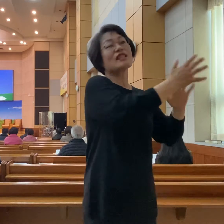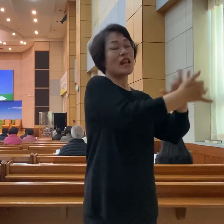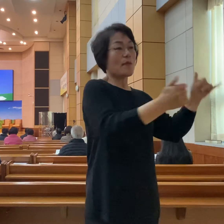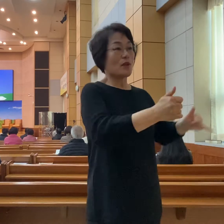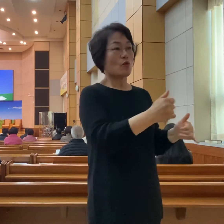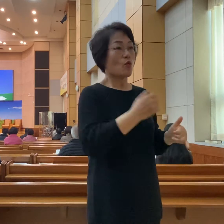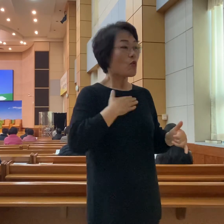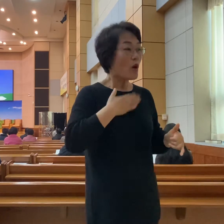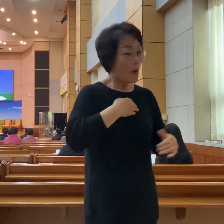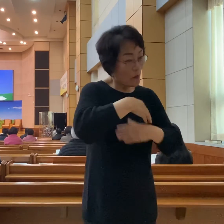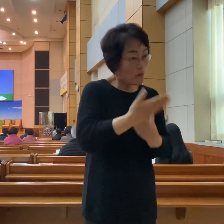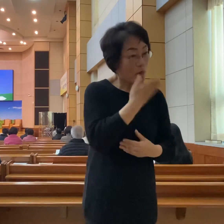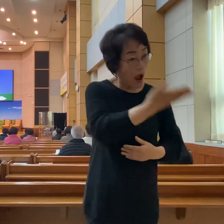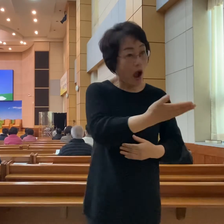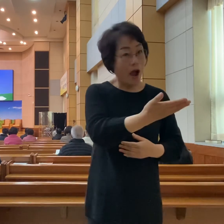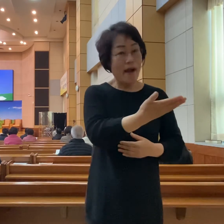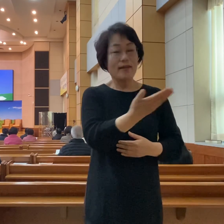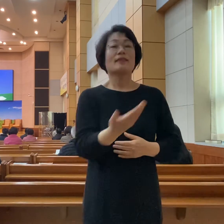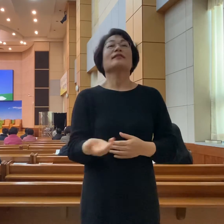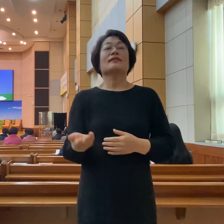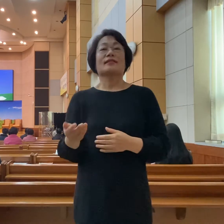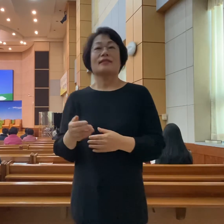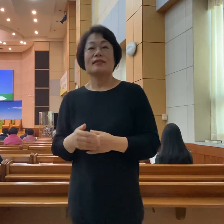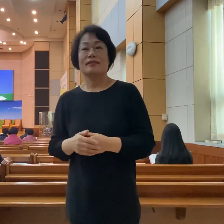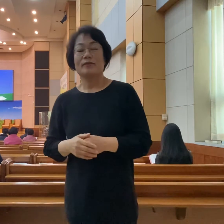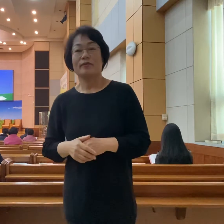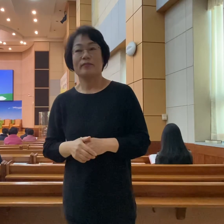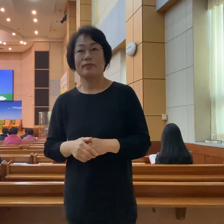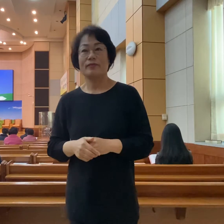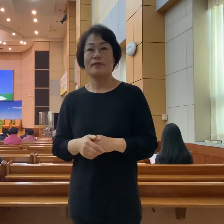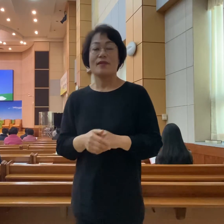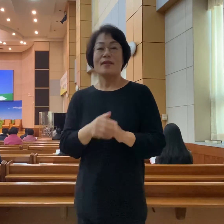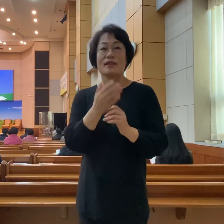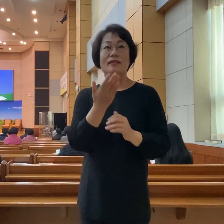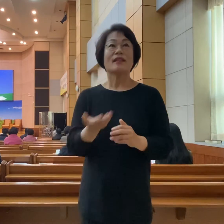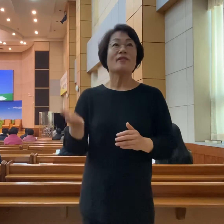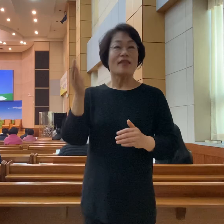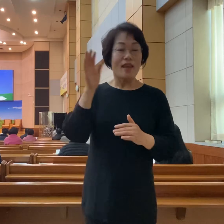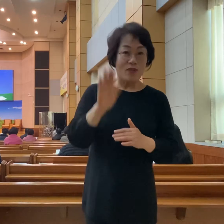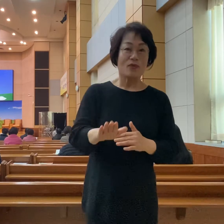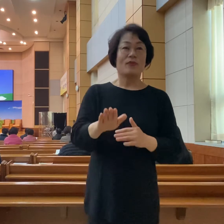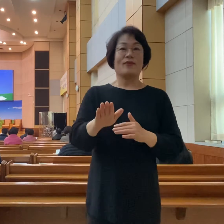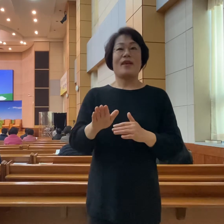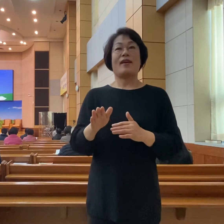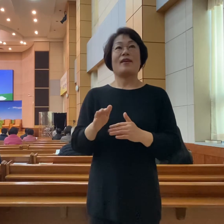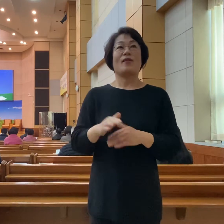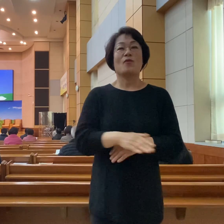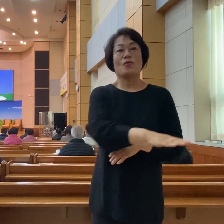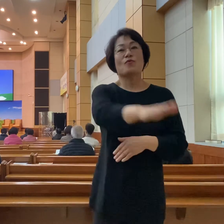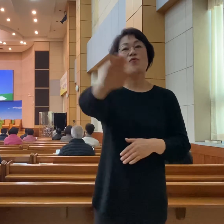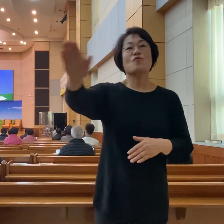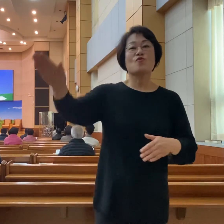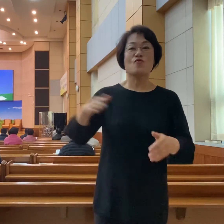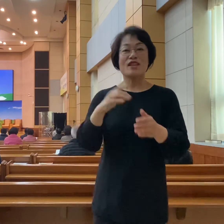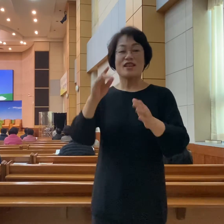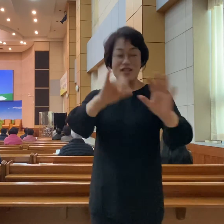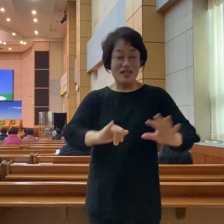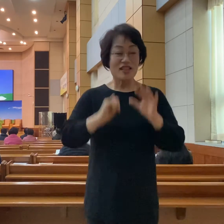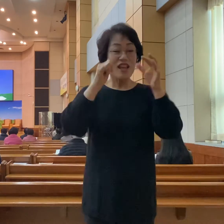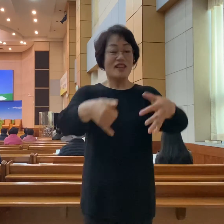이제 안정도 찾고 그렇게 살아가고 있지 않습니까? 살지 않습니까? 근데 이